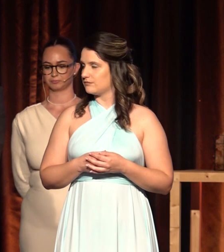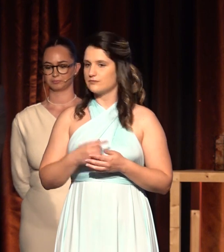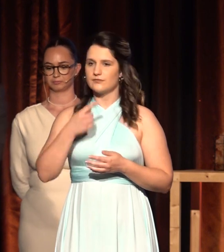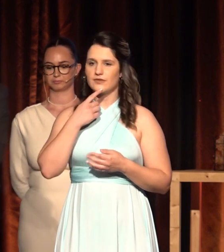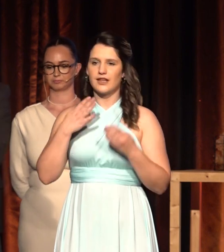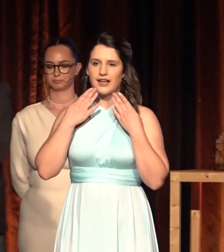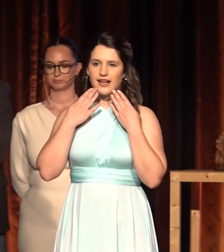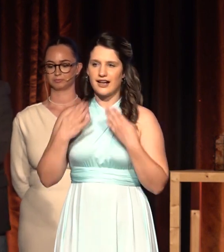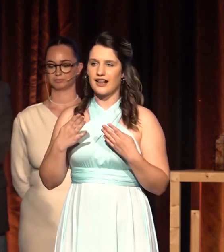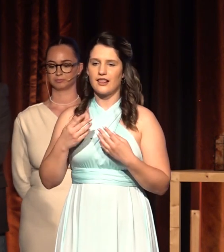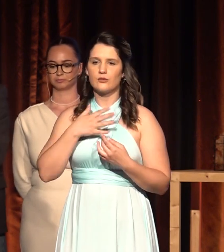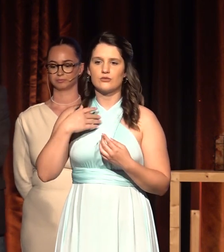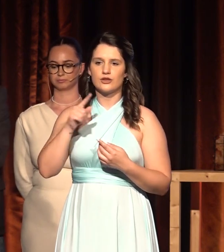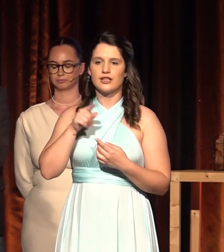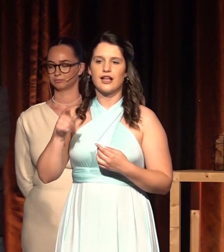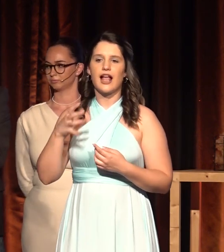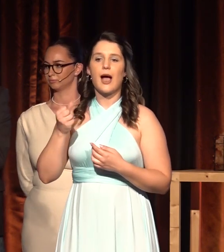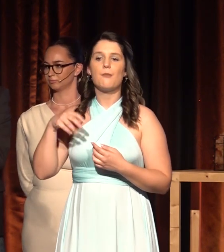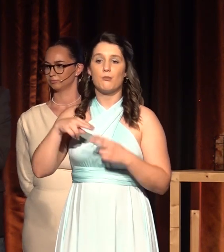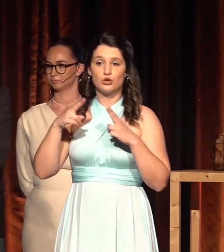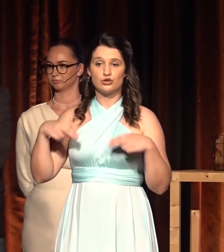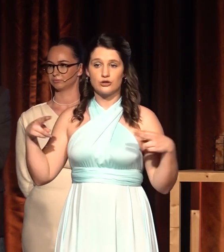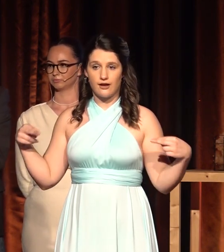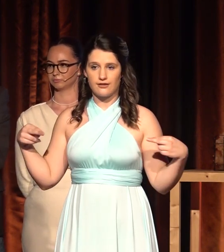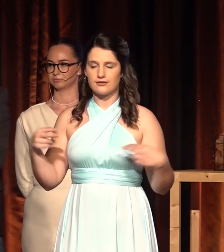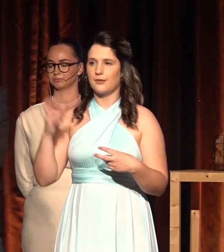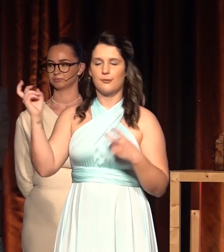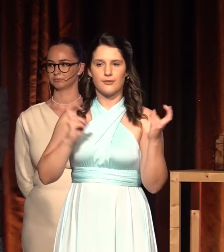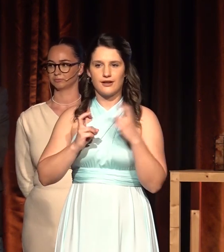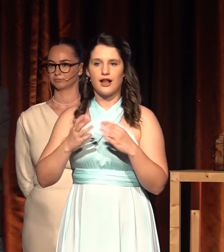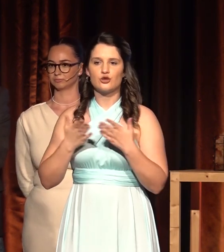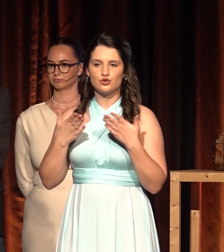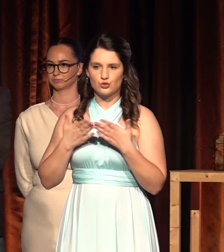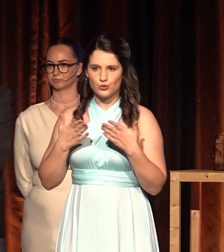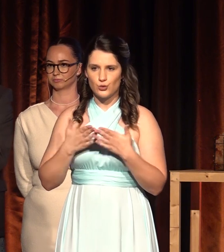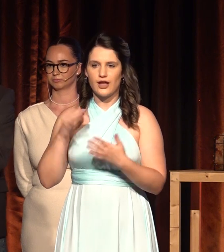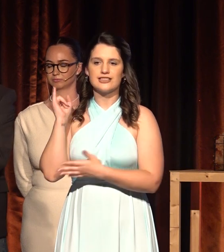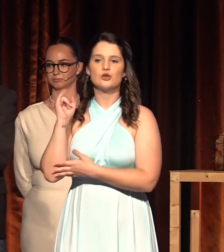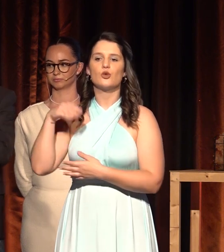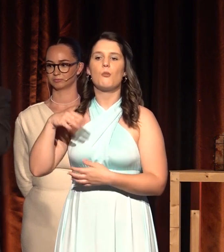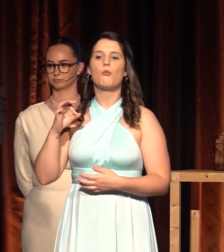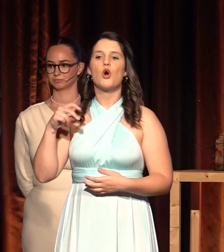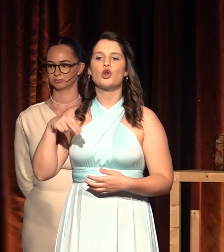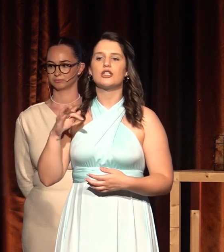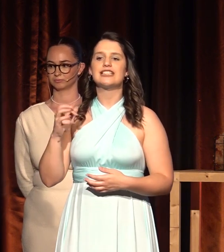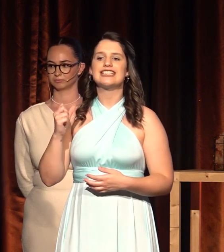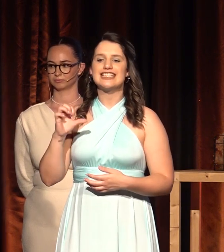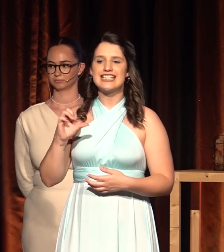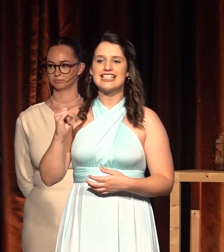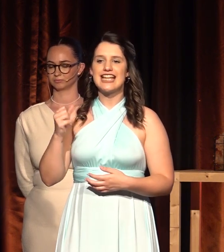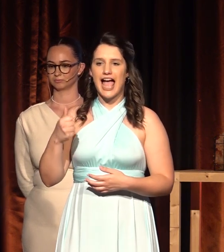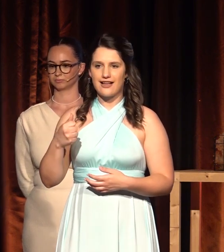us agraeixo que haguéssiu triat tan vostra, els d'aquí i els que sou de fora, que haguéssiu triat també l'Institut Montsià com a referent de la